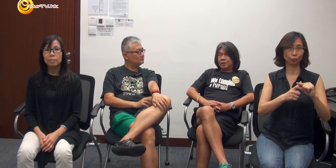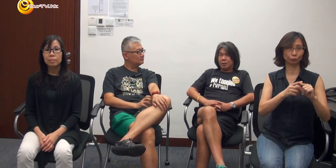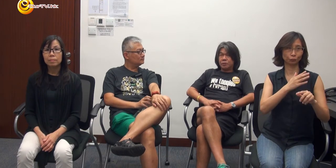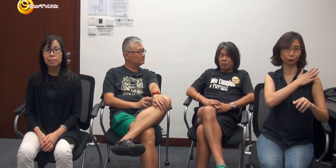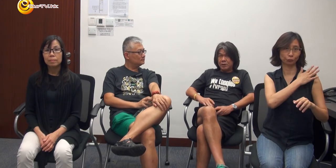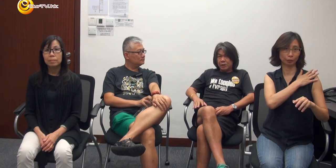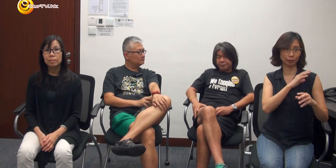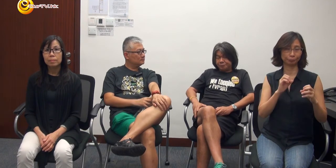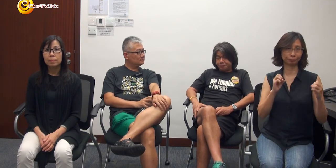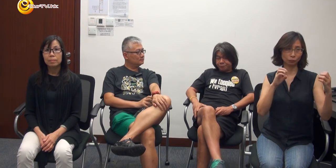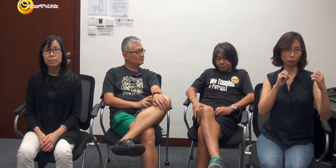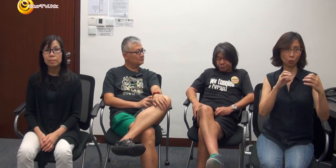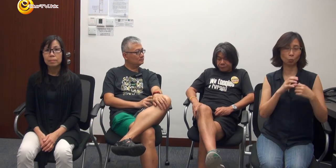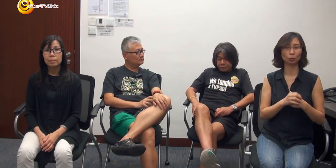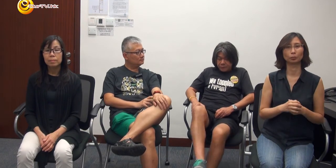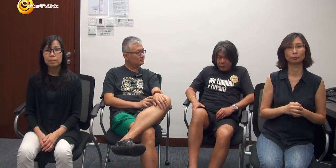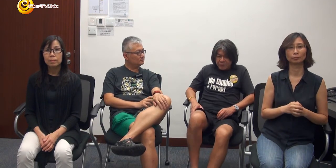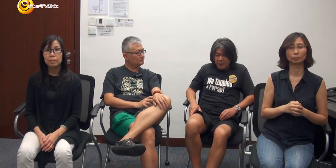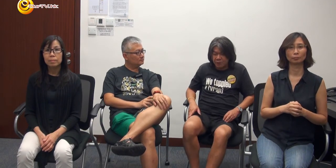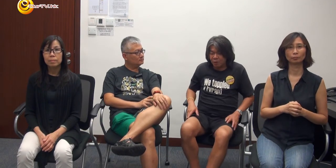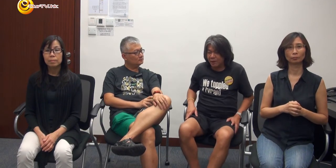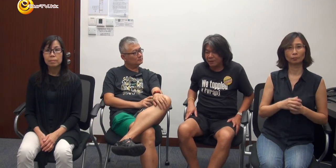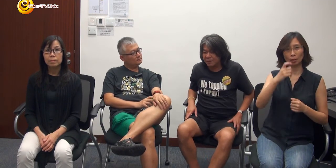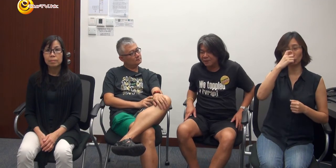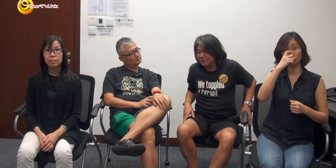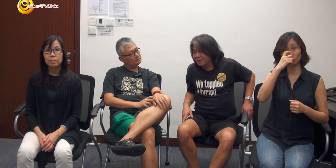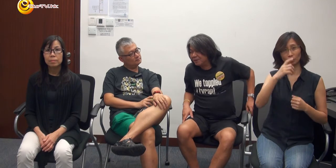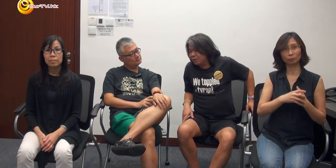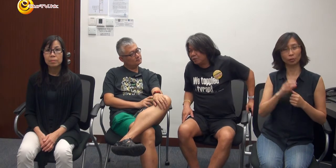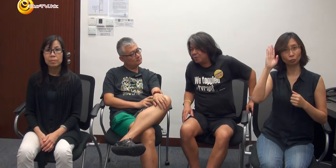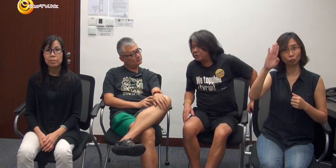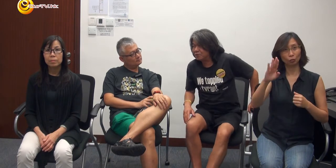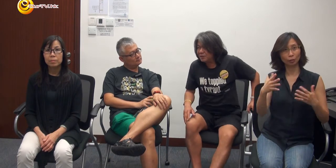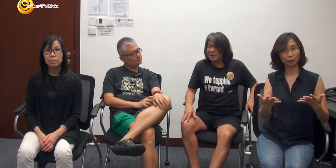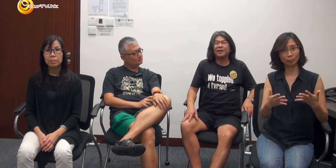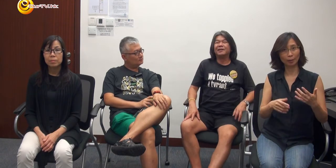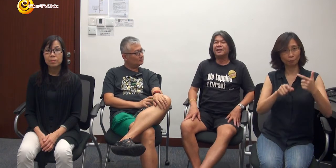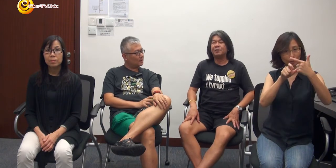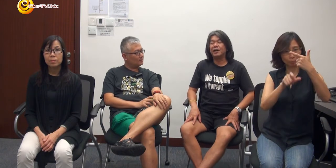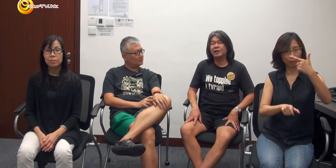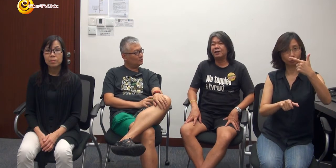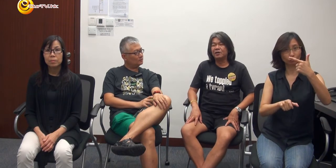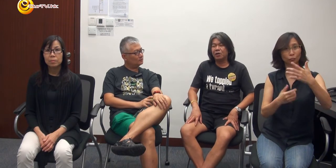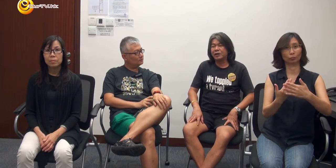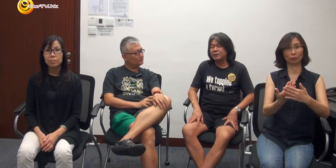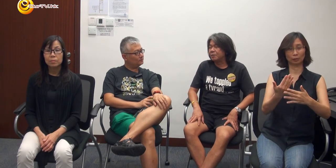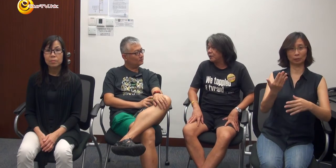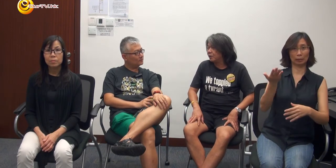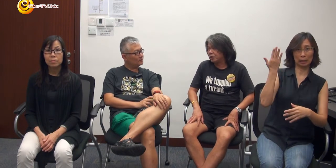咁所以梁振英條狗命咧，應該過咗八月就知㗎啦。咁其實而家，我覺得建制派已經開始喺轉